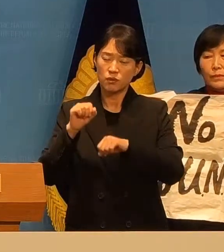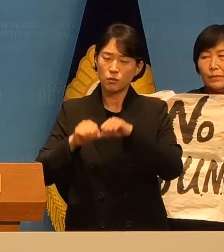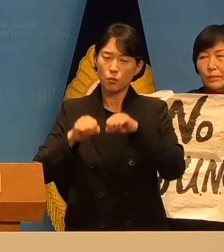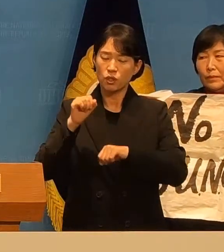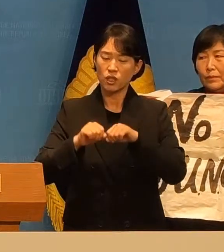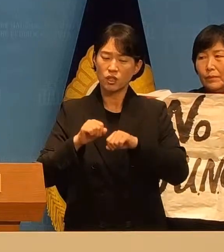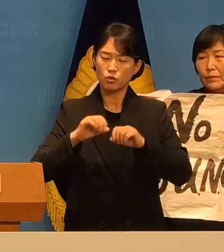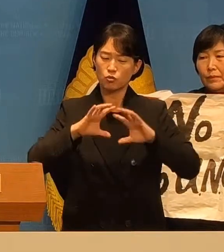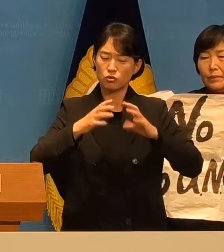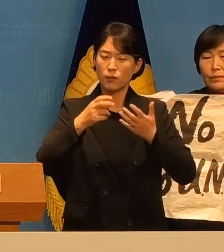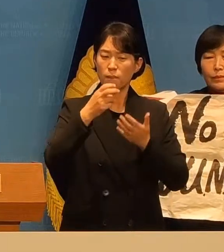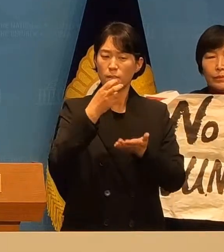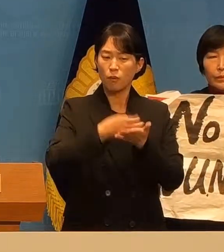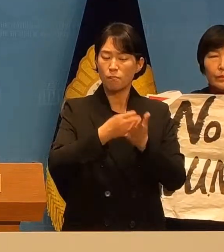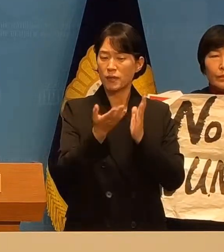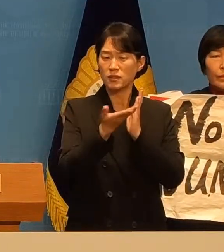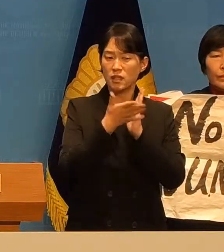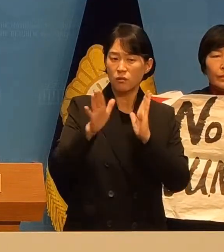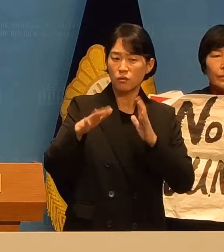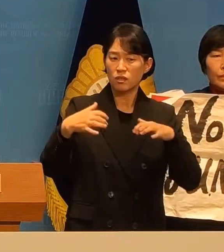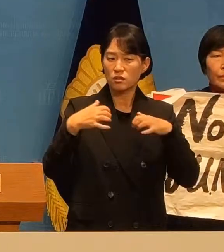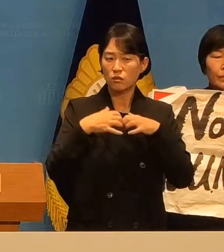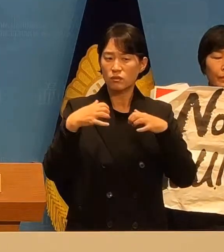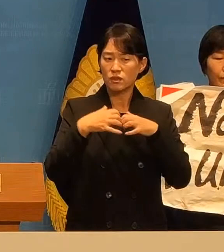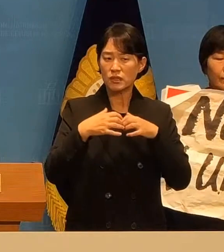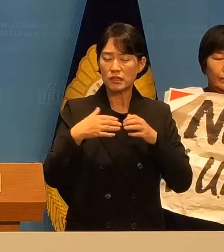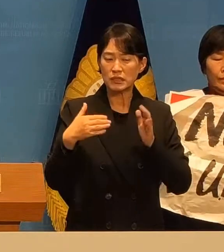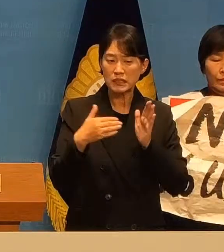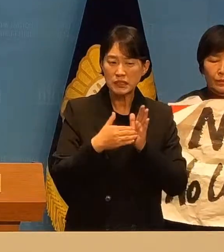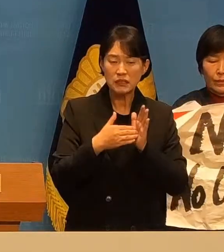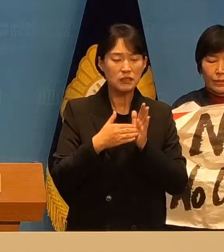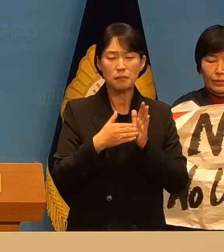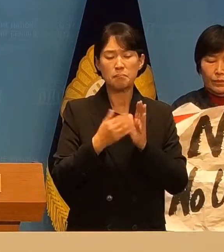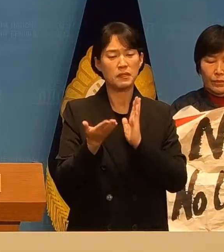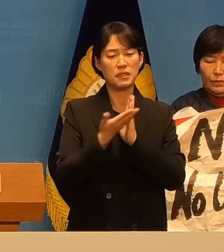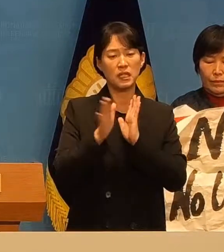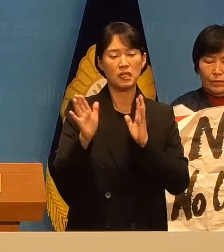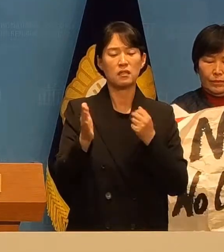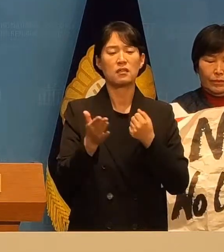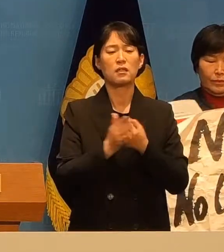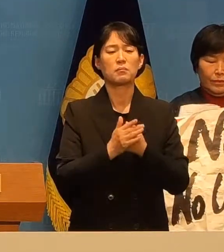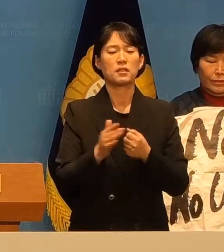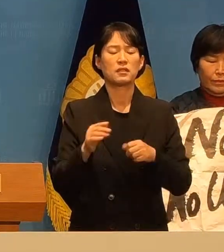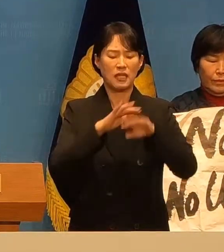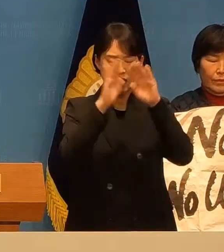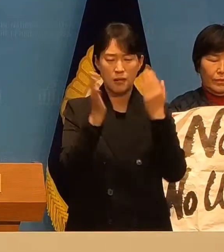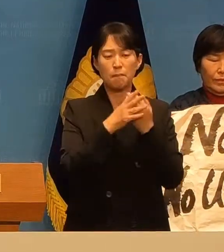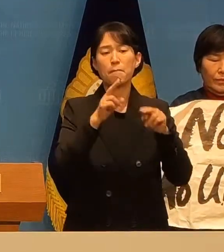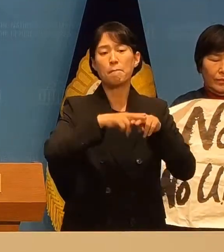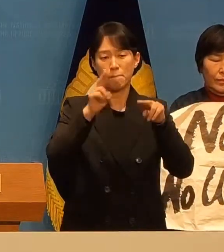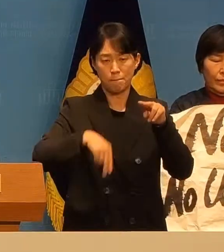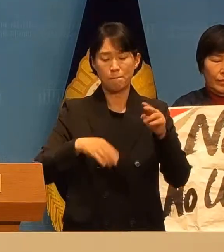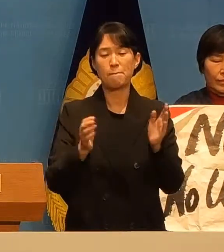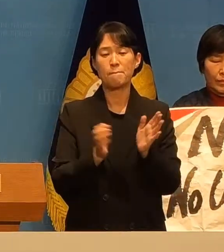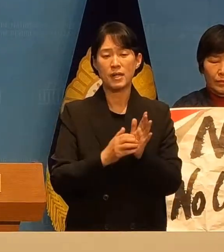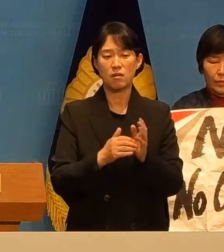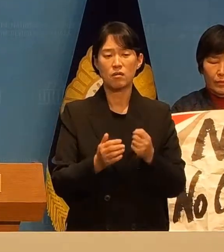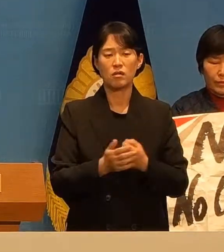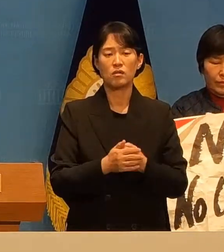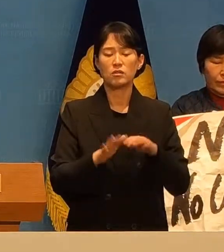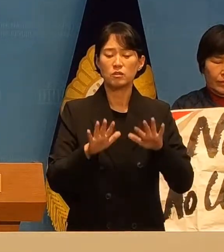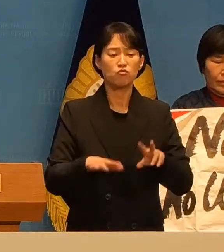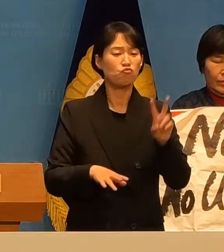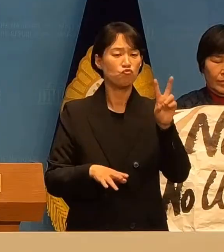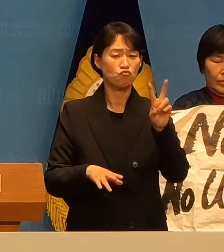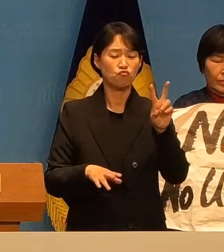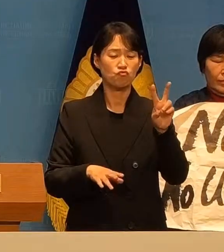국제법에 맞지 않고 정전협정에 맞지 않는다 해서 모두 탈퇴하고 94년 이후로는 양 단체가 지금 나오고 있지